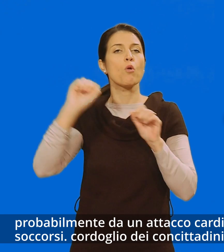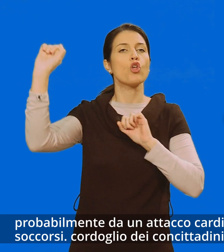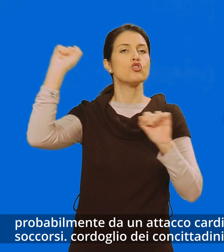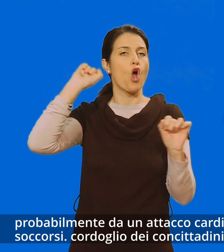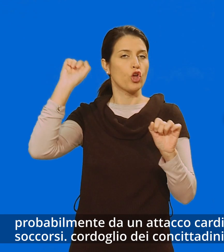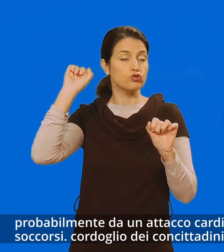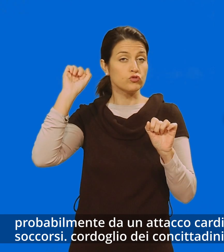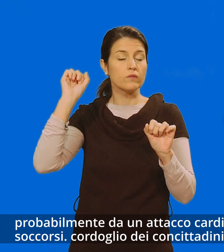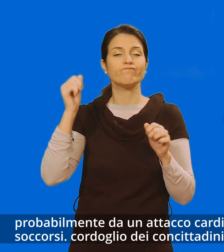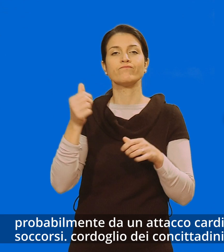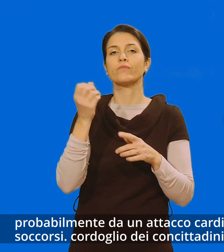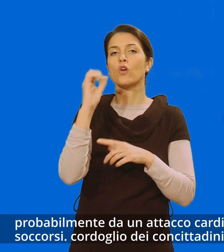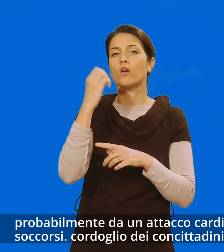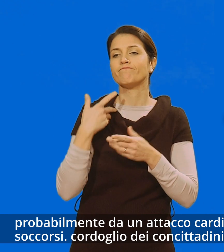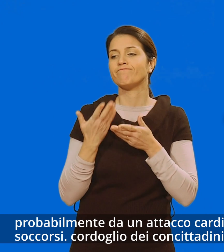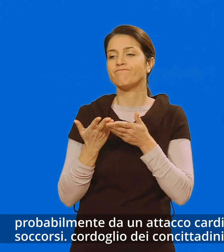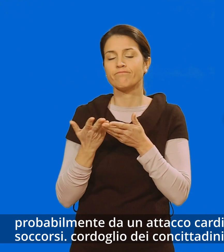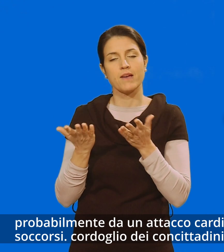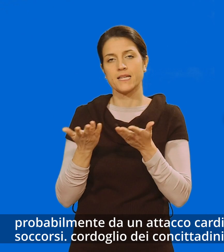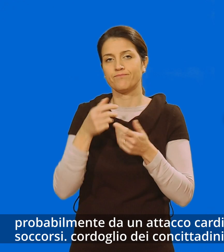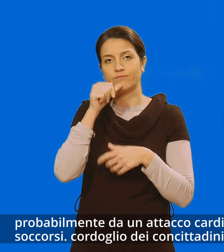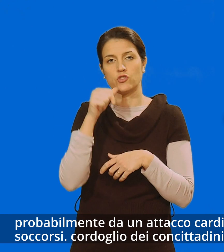inutili i soccorsi cordoglio dei concittadini